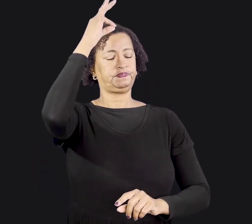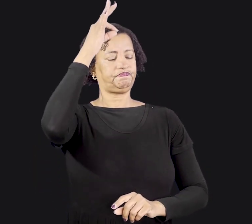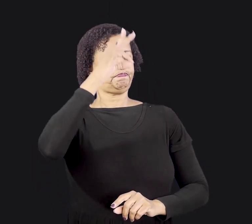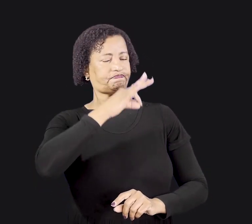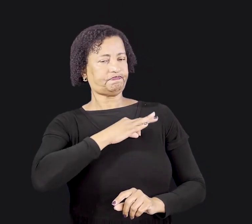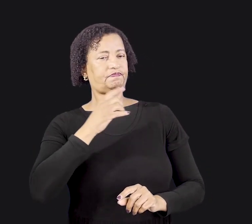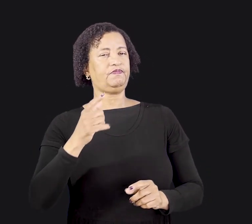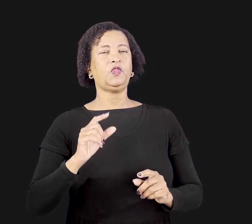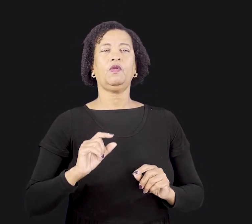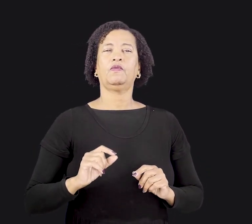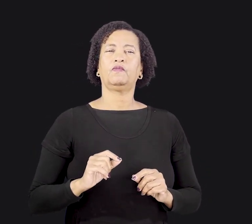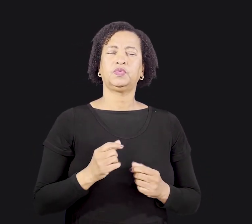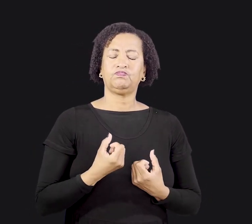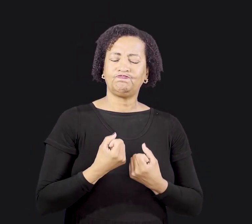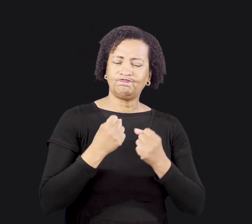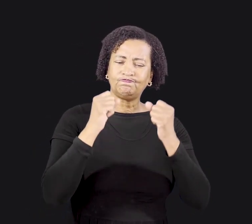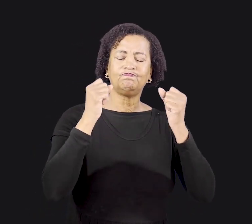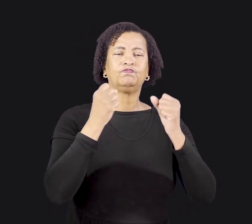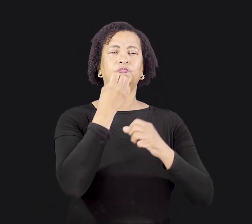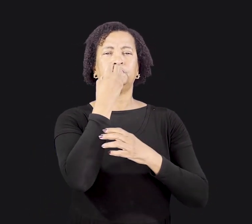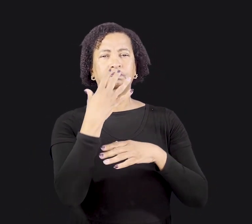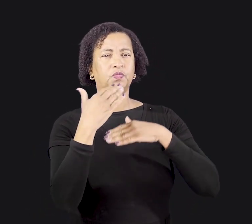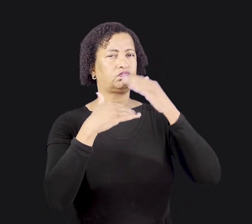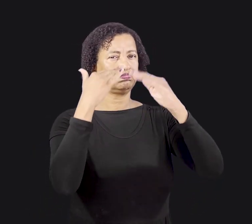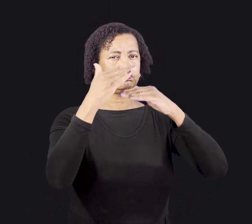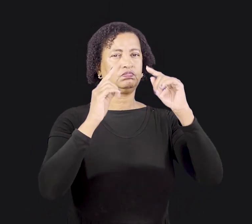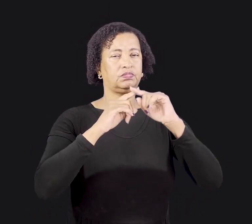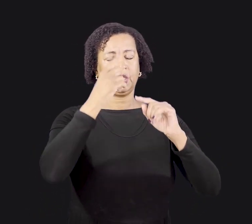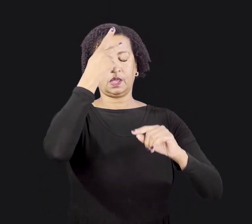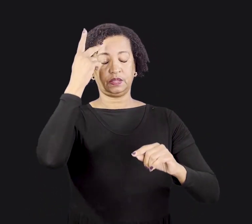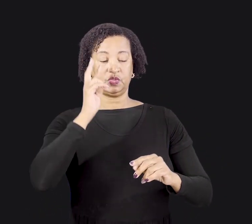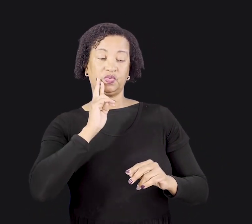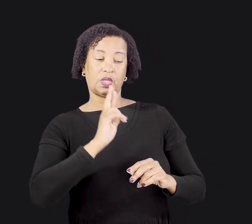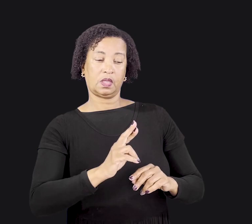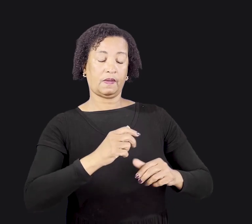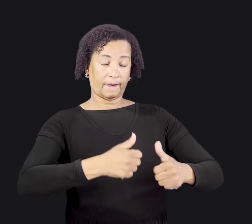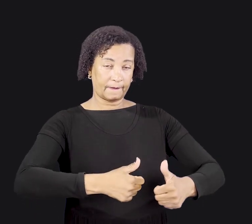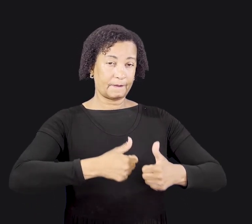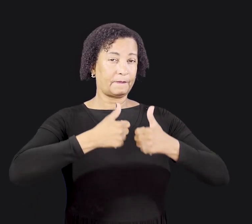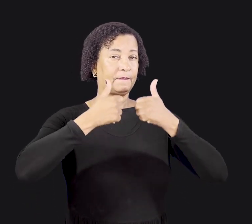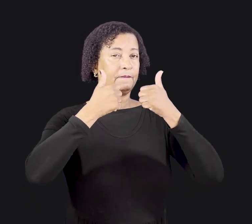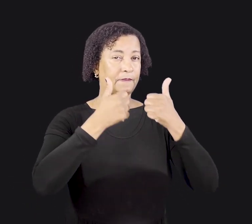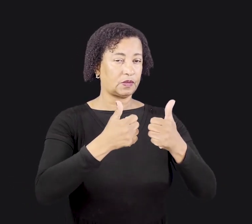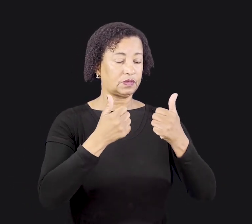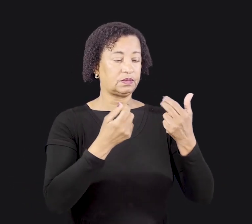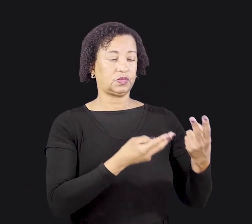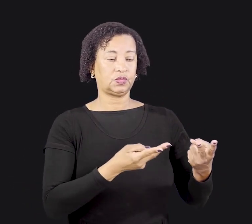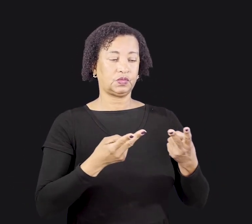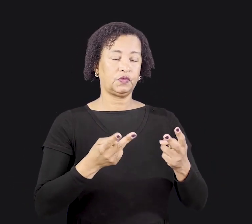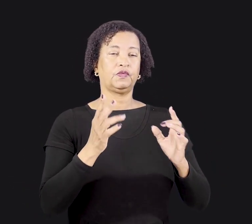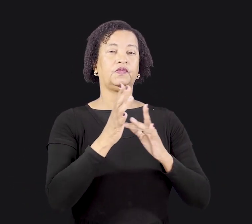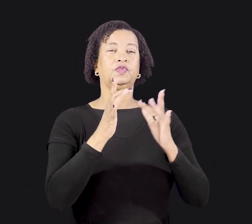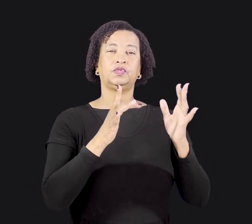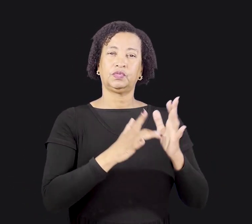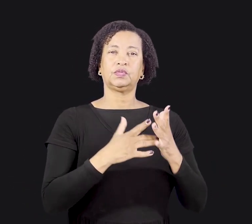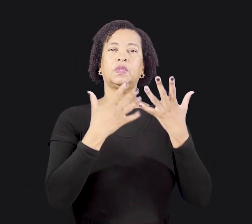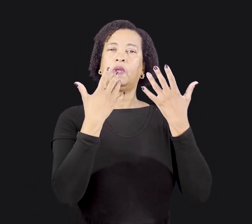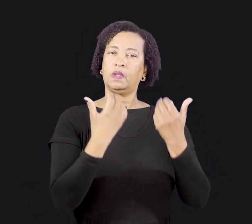sucesso, porque aquelas pessoas que responderam positivamente ao concurso de Jesus assumiram o compromisso